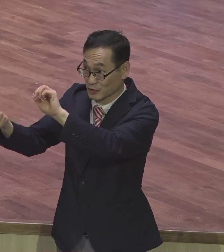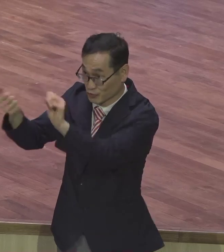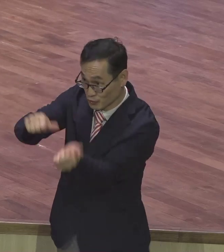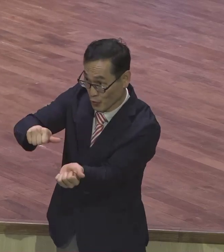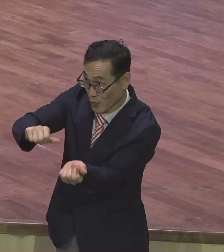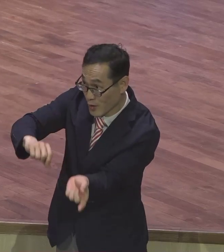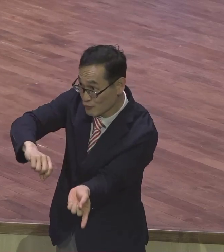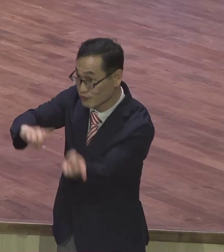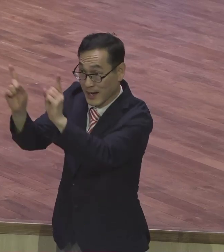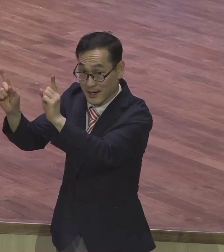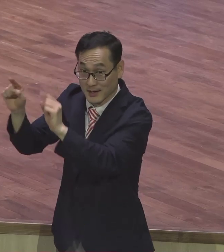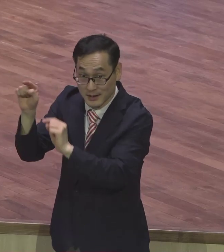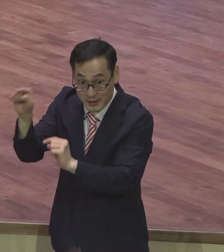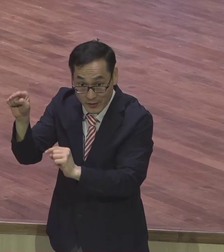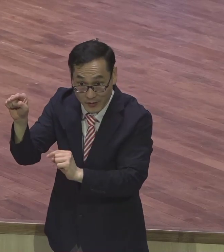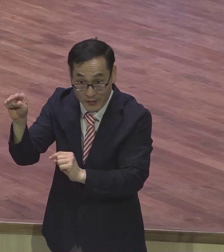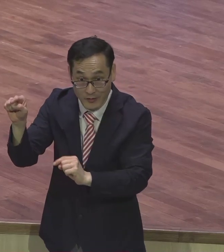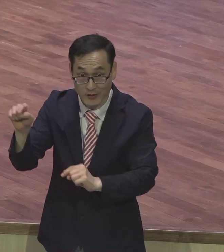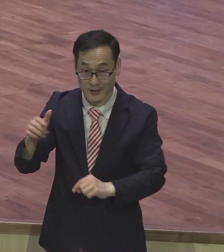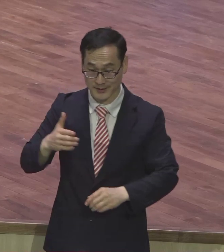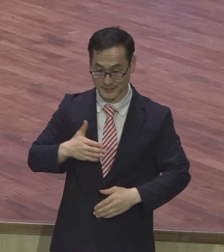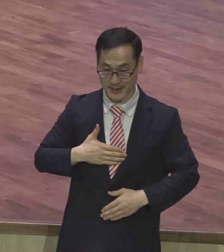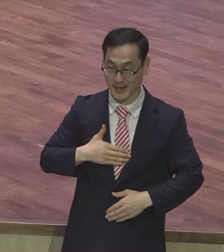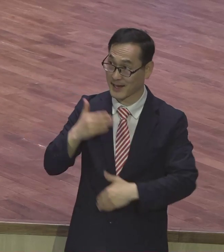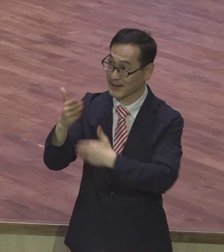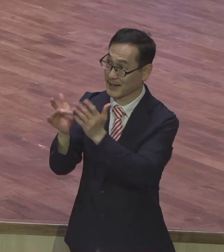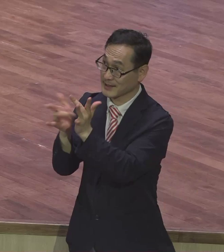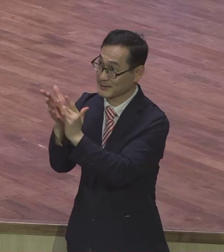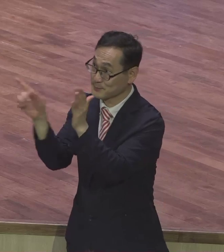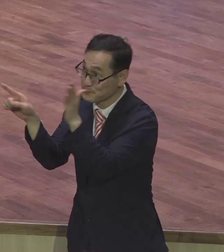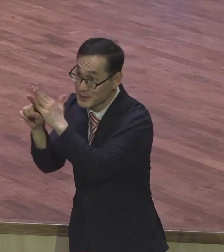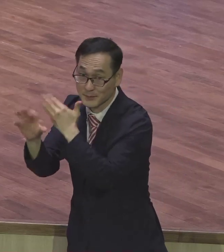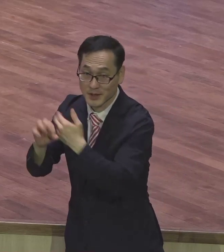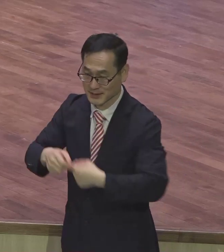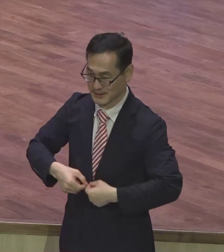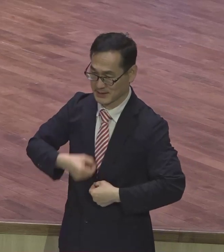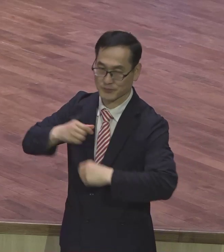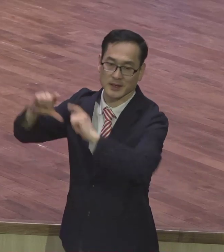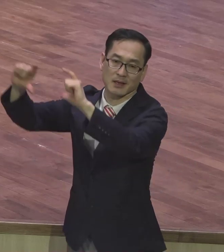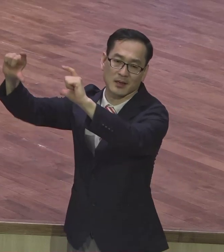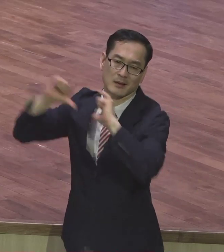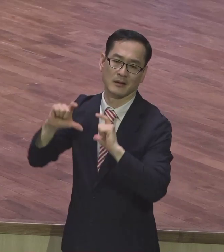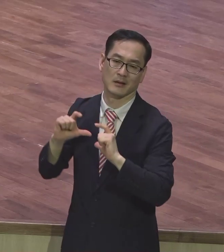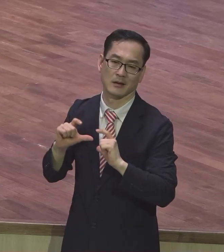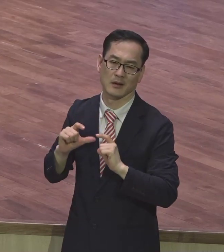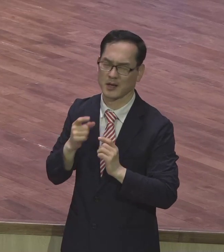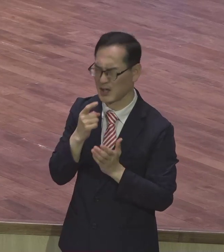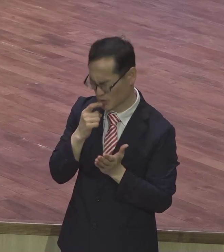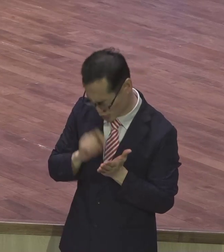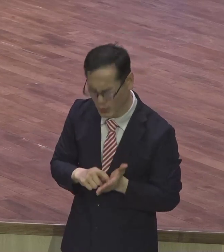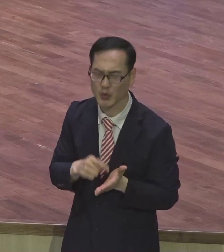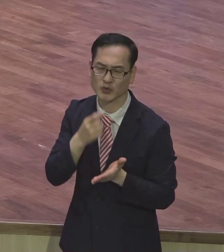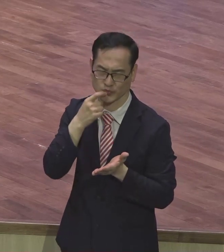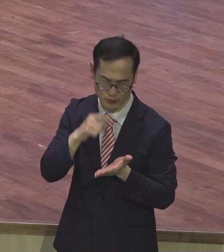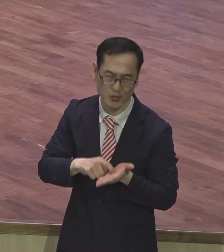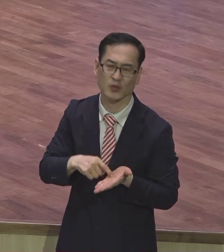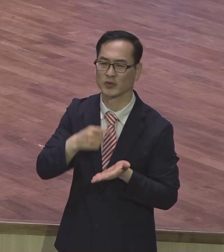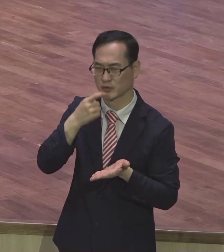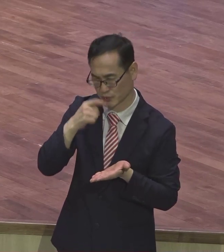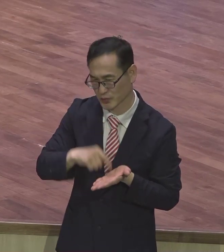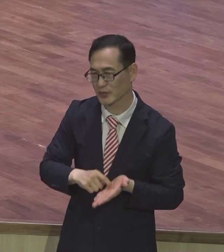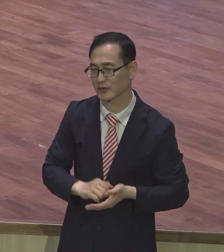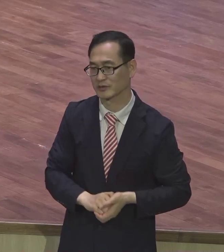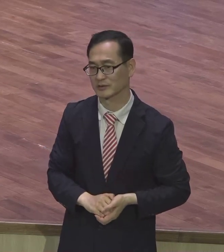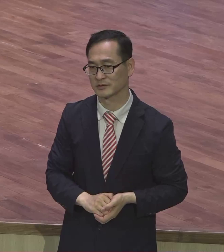우리는 하나님 앞에서 모여 어렵다 함을 얻게 되었다는 것입니다 구원받은 성도